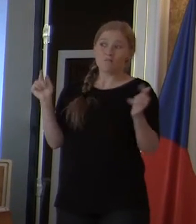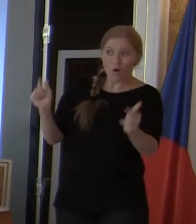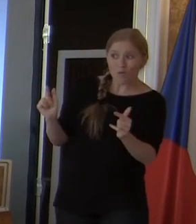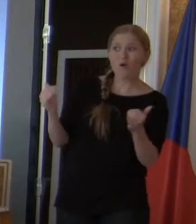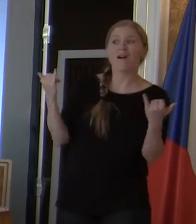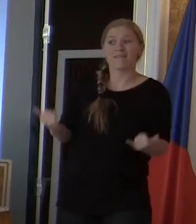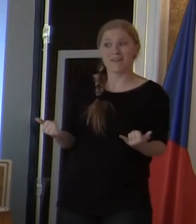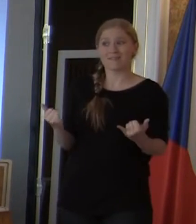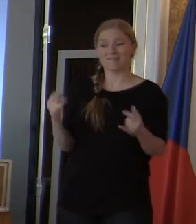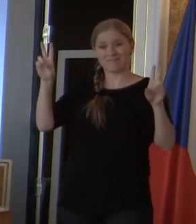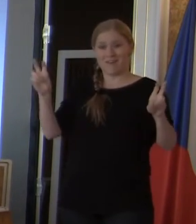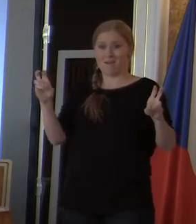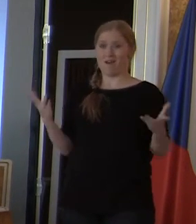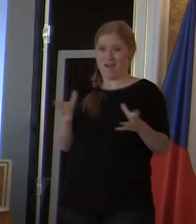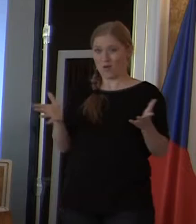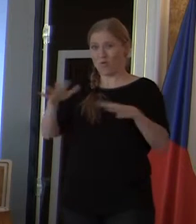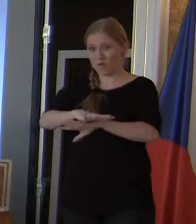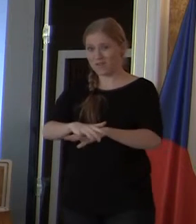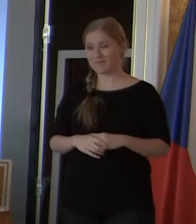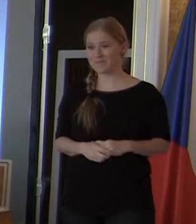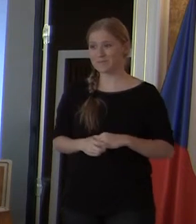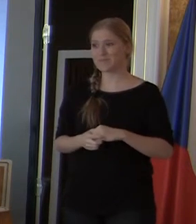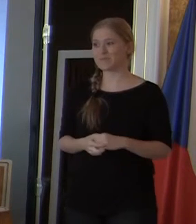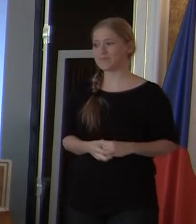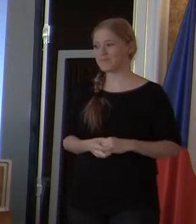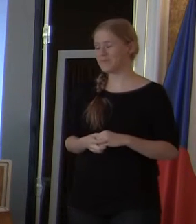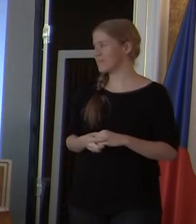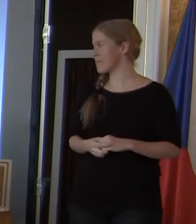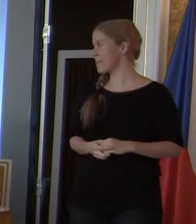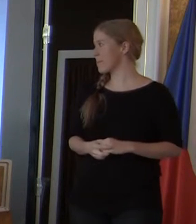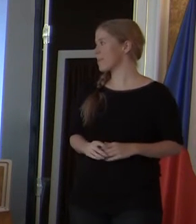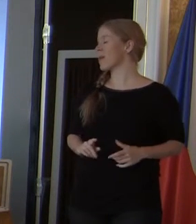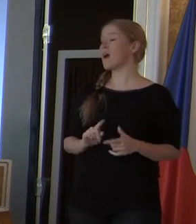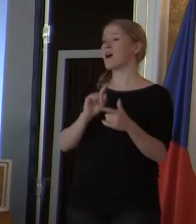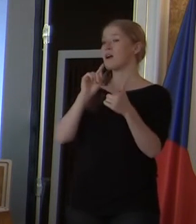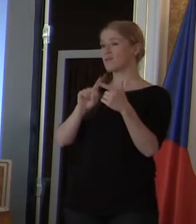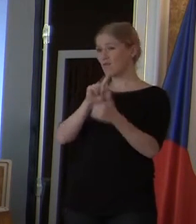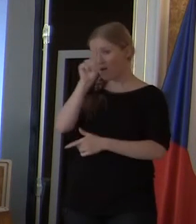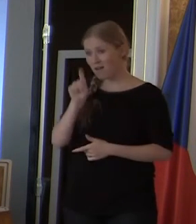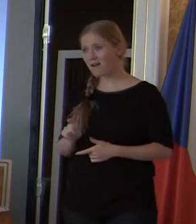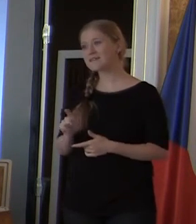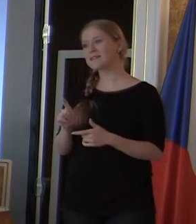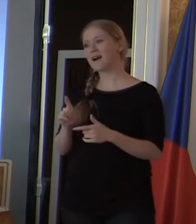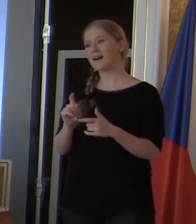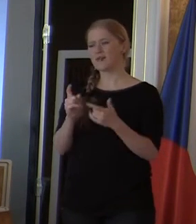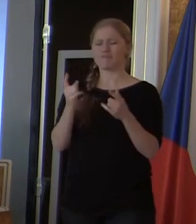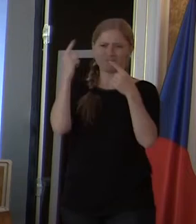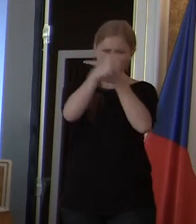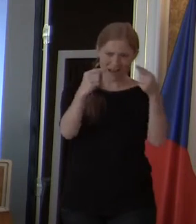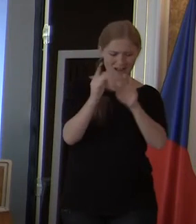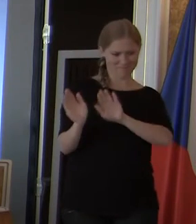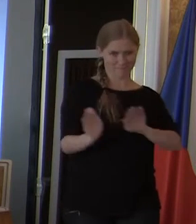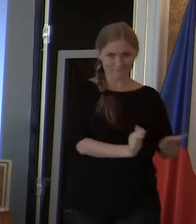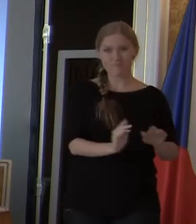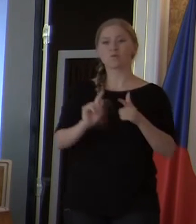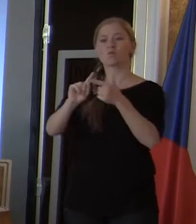našem školství. Druhá otázka je samozřejmě otázka legislativní, která